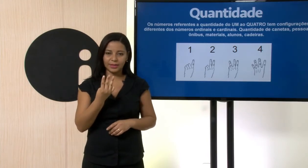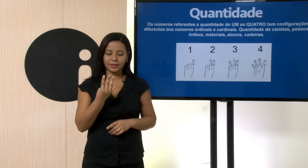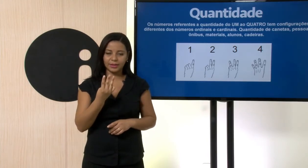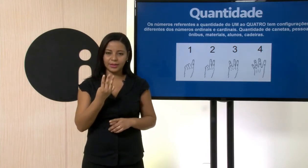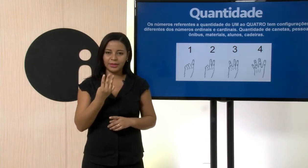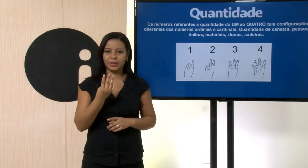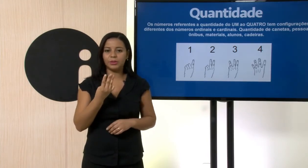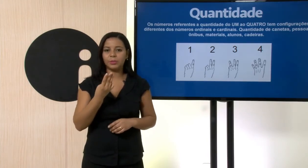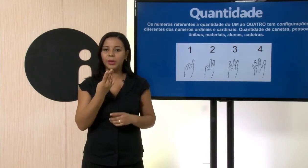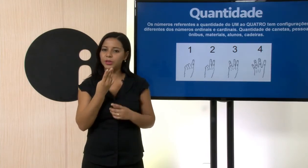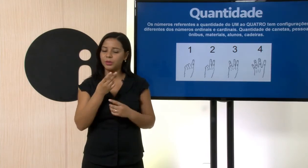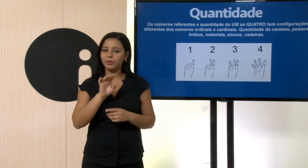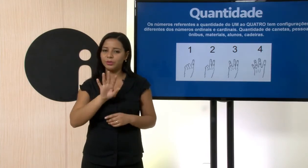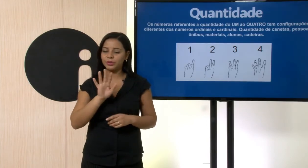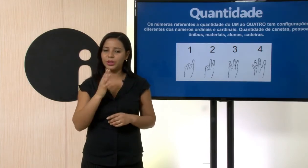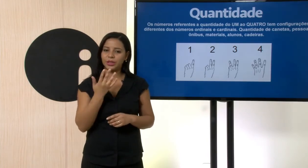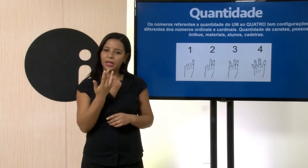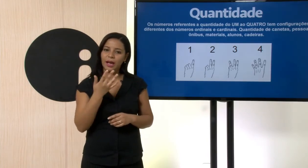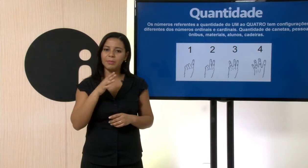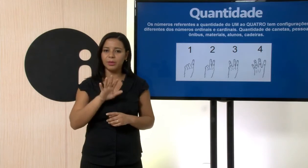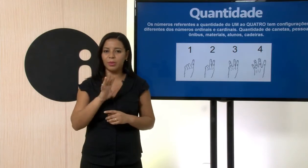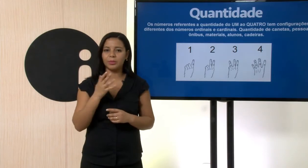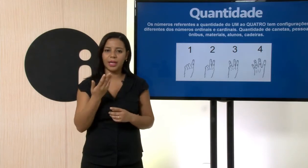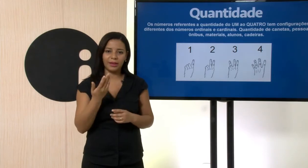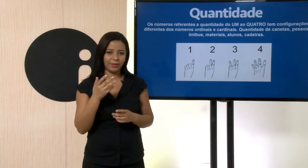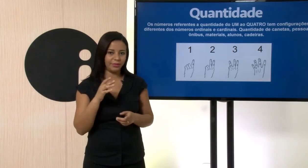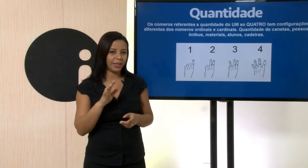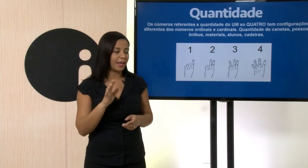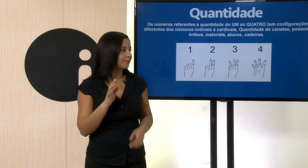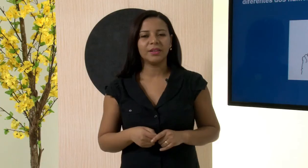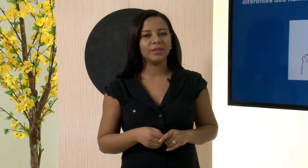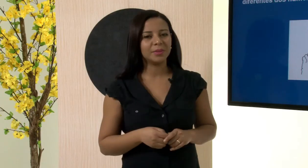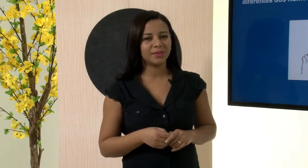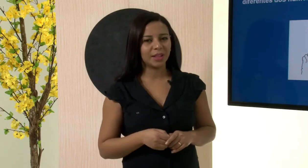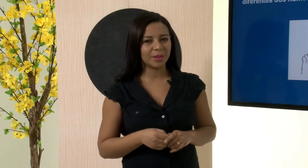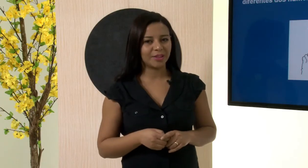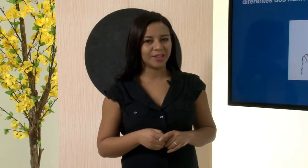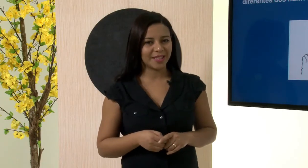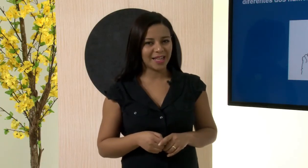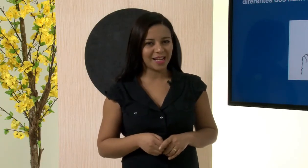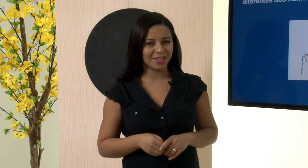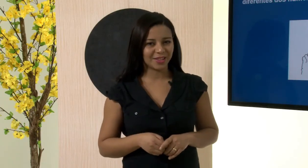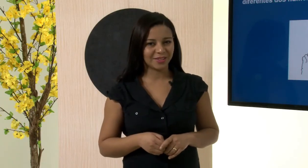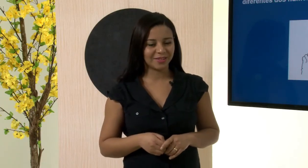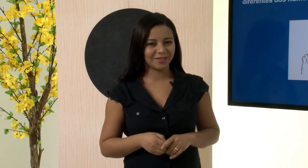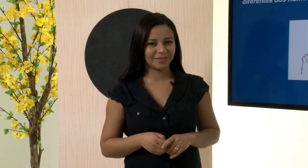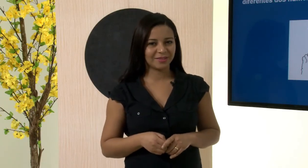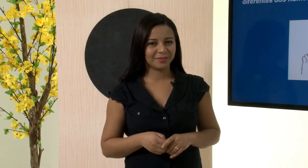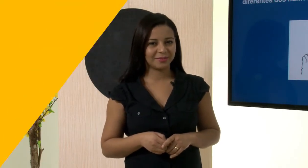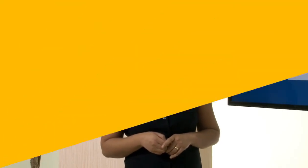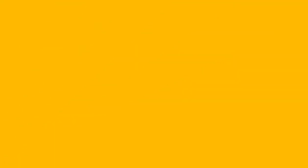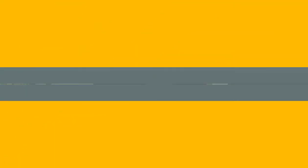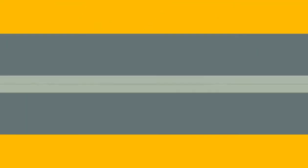3. Então, não pode confundir a mão, como que ela vai ficar. Vamos ver uma curiosidade?